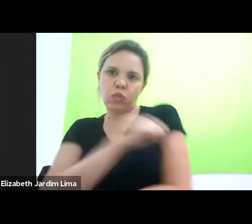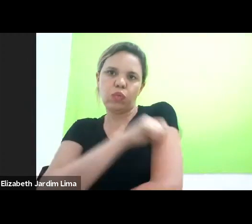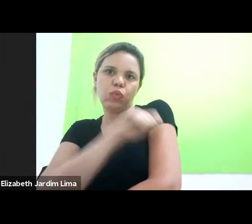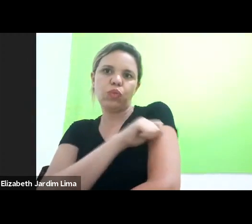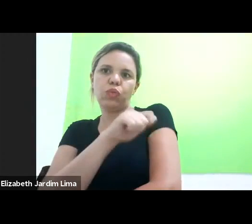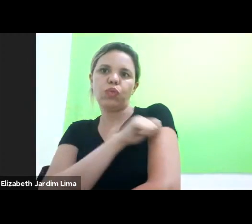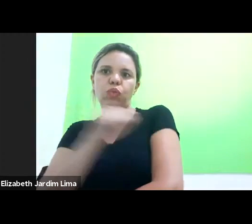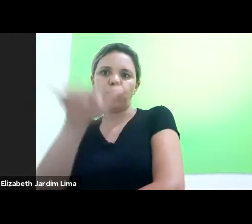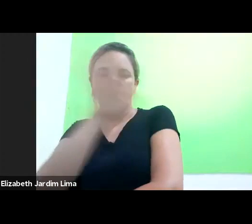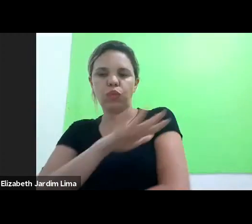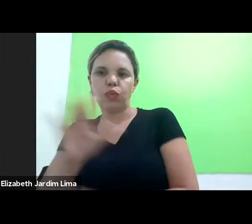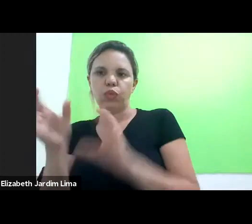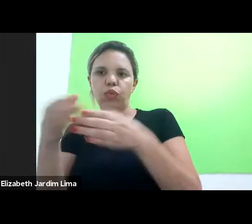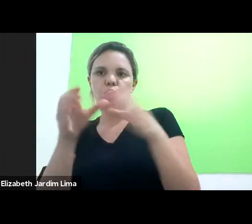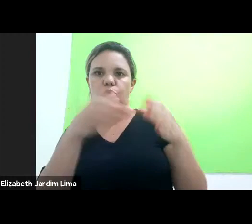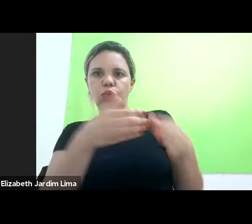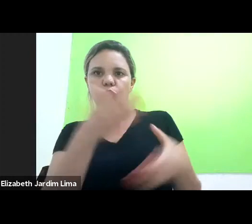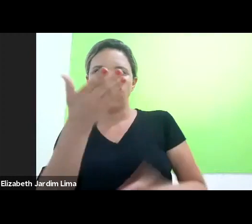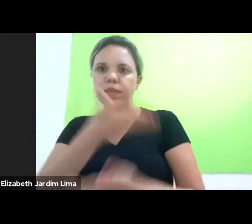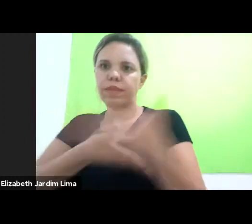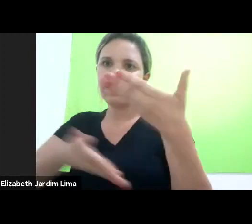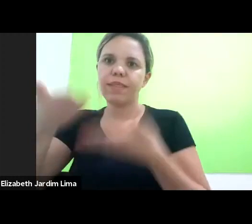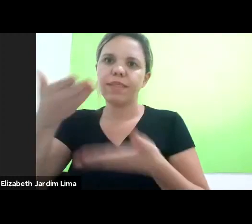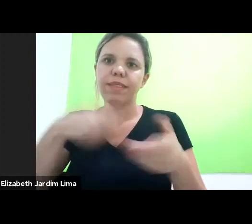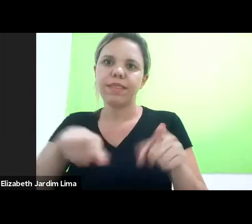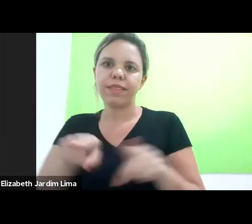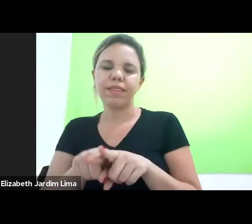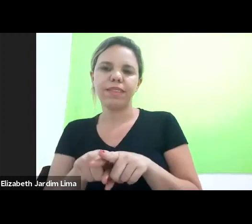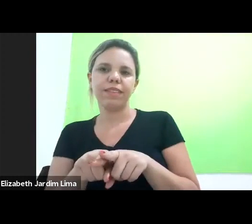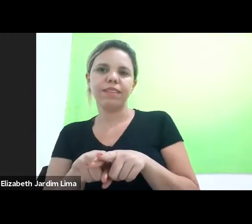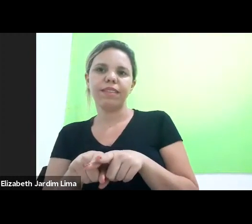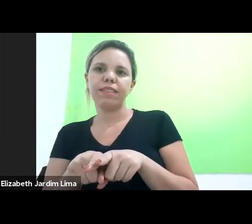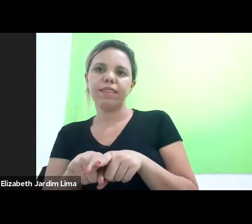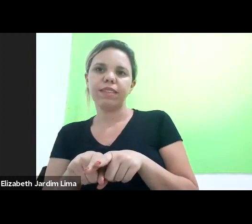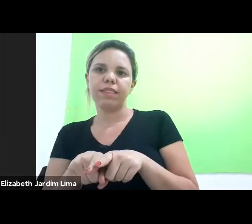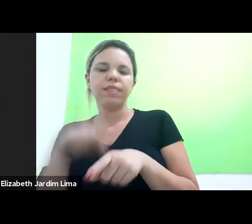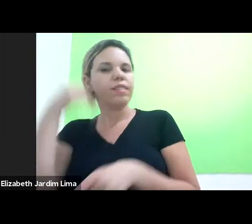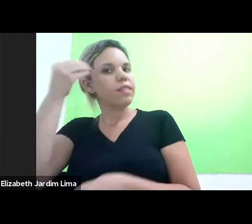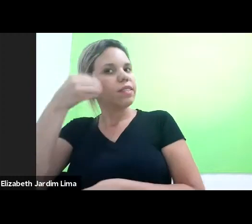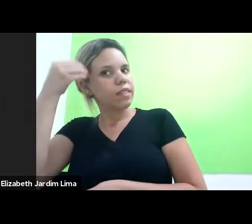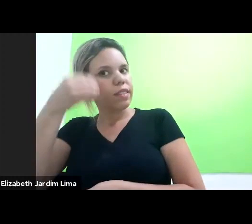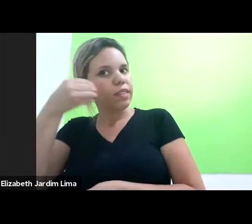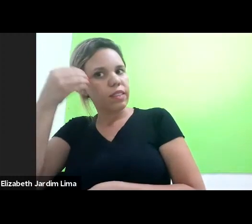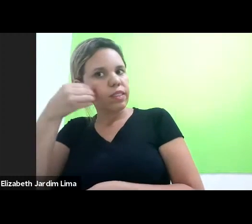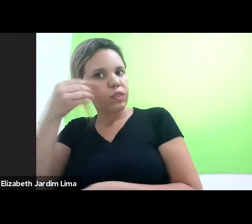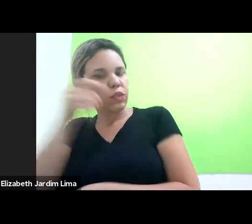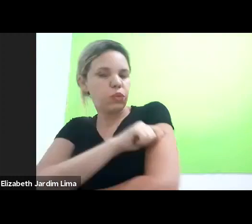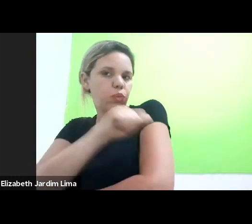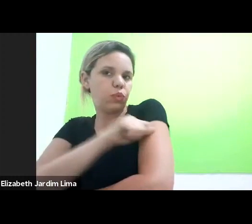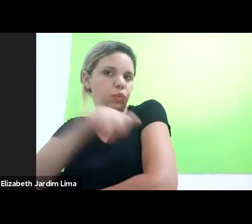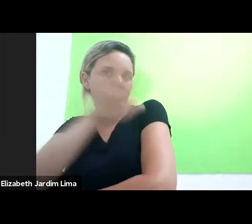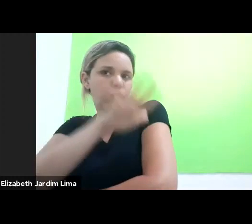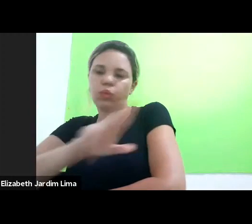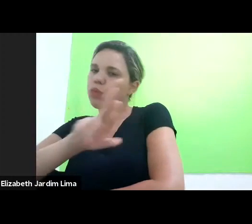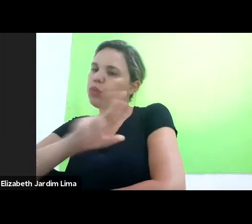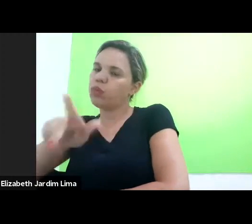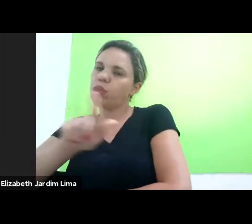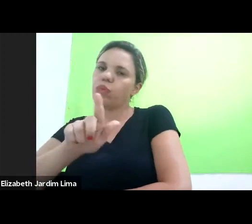são uma via de mão duplas, e tanto também da experiência de estudantes que não são quilombolas,